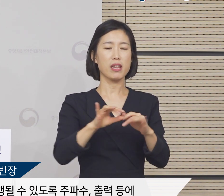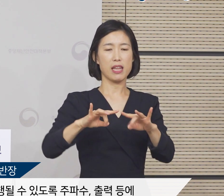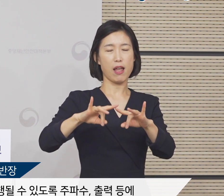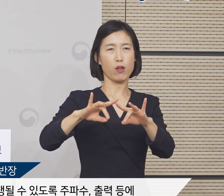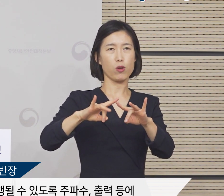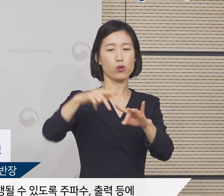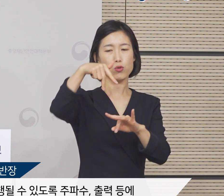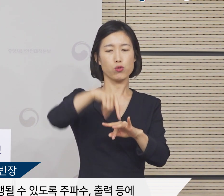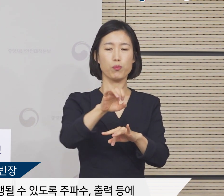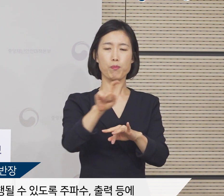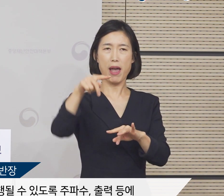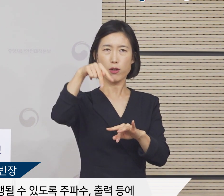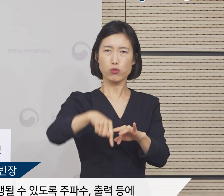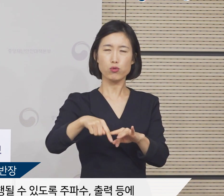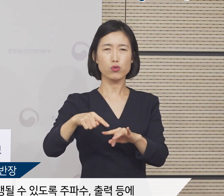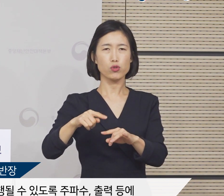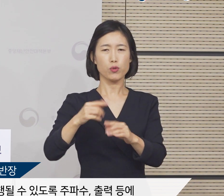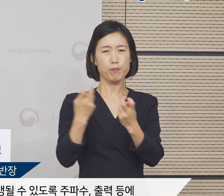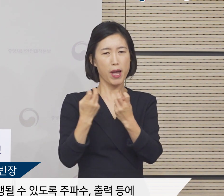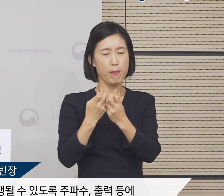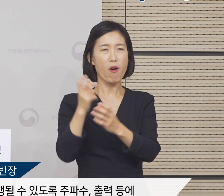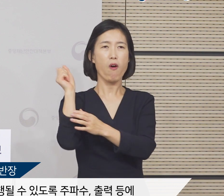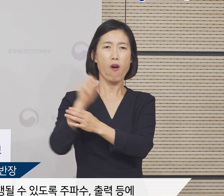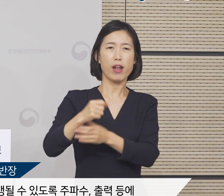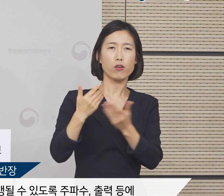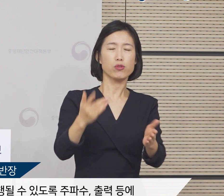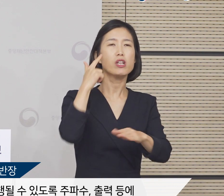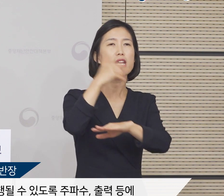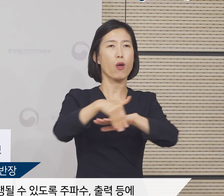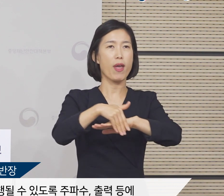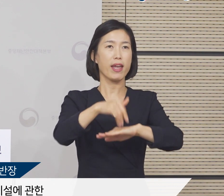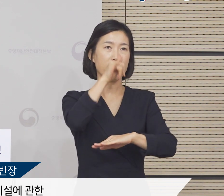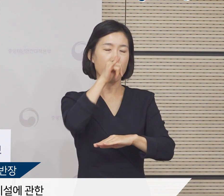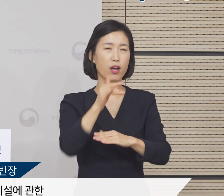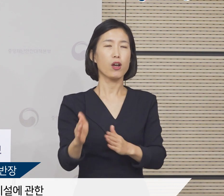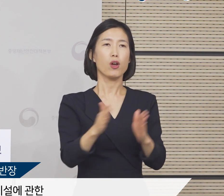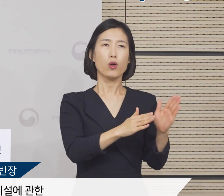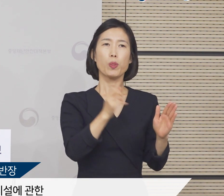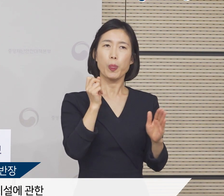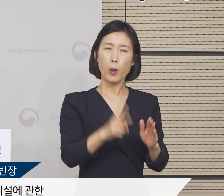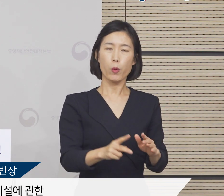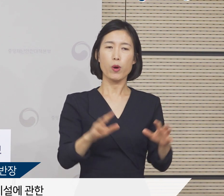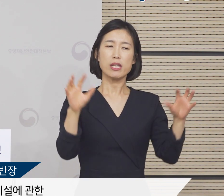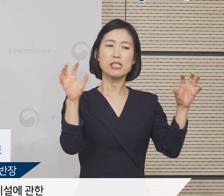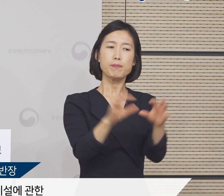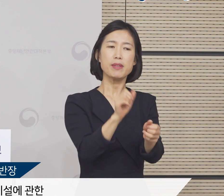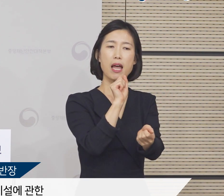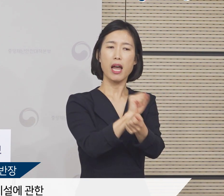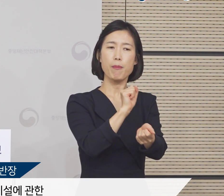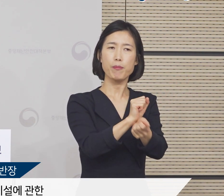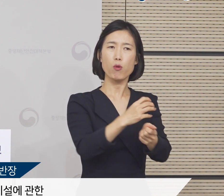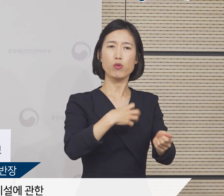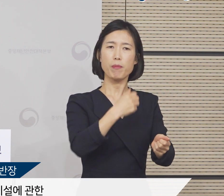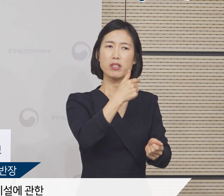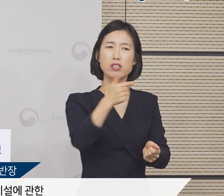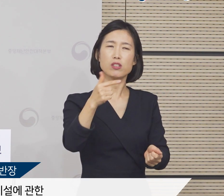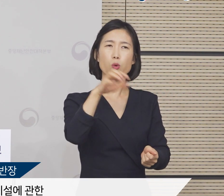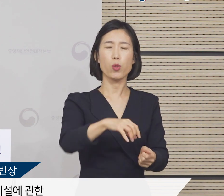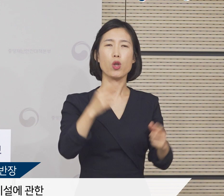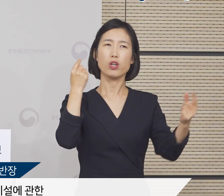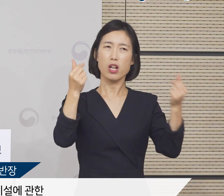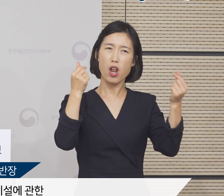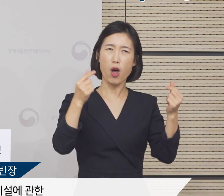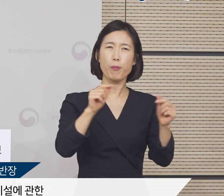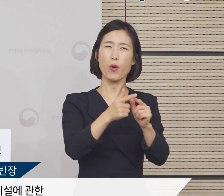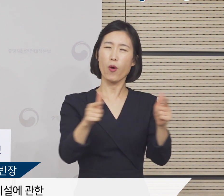출력 등에 대해 허가 기준을 마련하여 시행할 예정입니다. 한편 집단 감염 위험이 높은 클럽 등